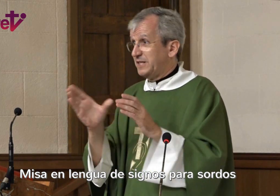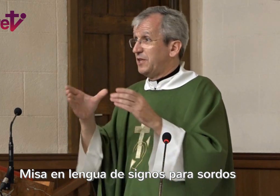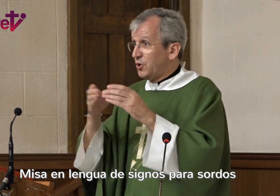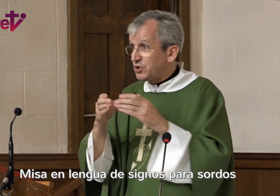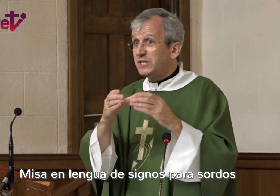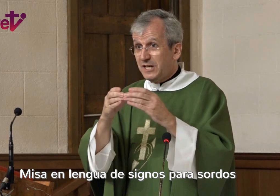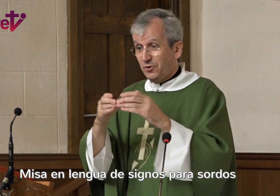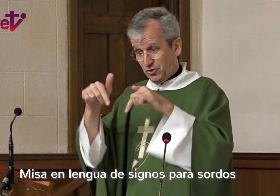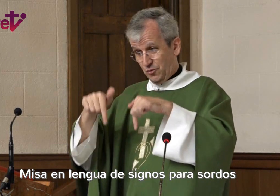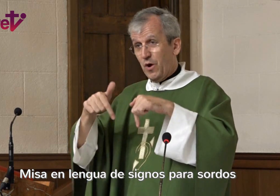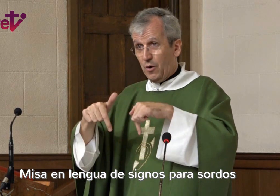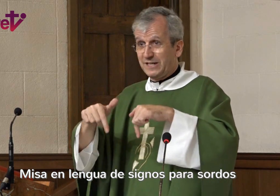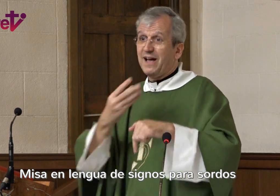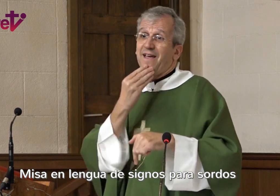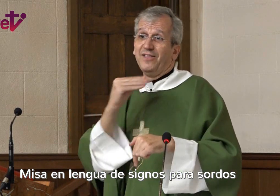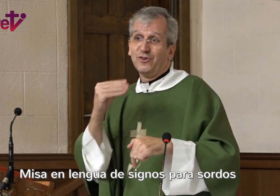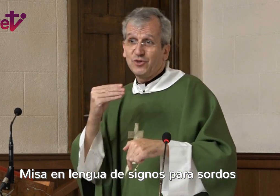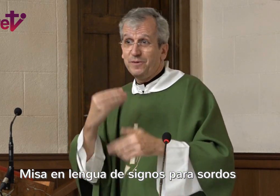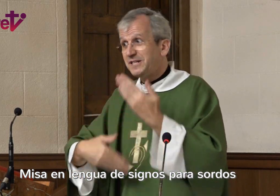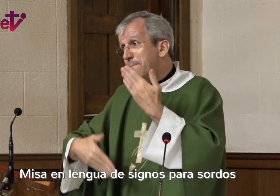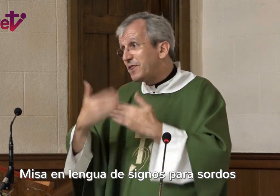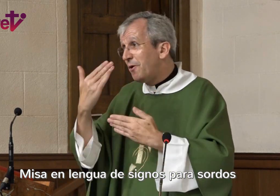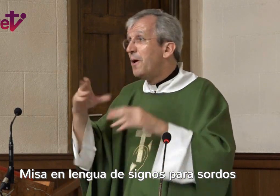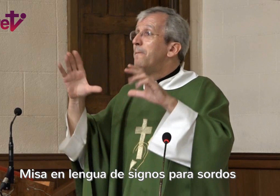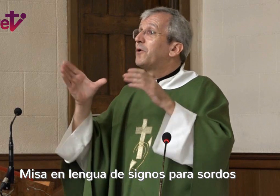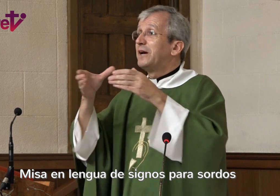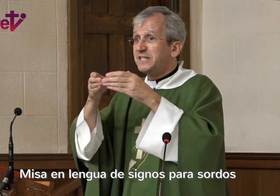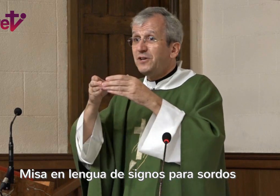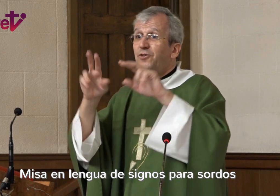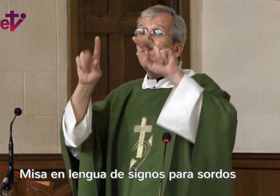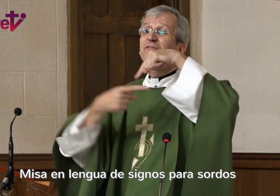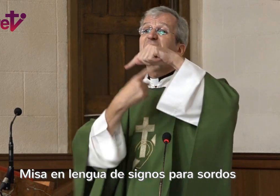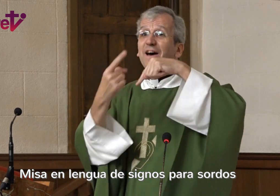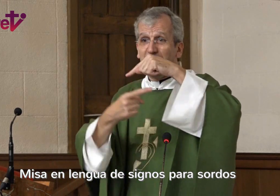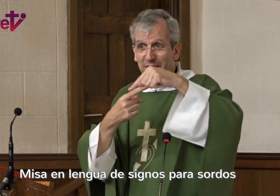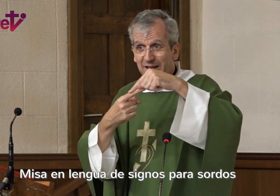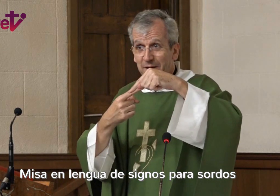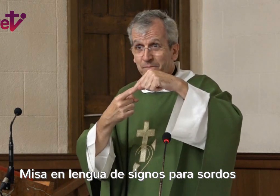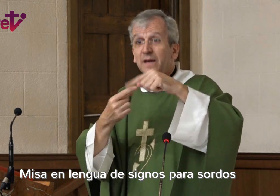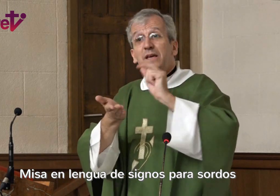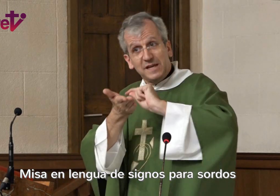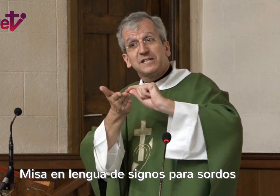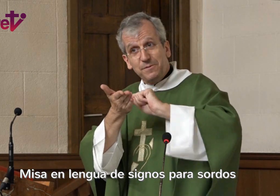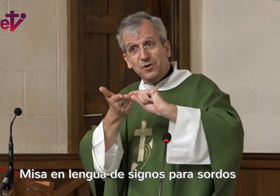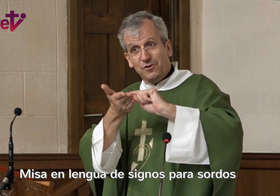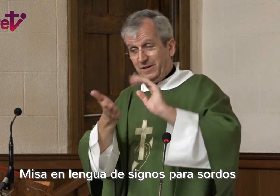veces en dos sínodos como ahora está el de los jóvenes empezó por sínodo de la familia y escribió